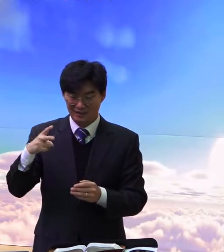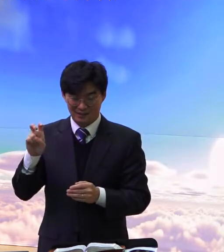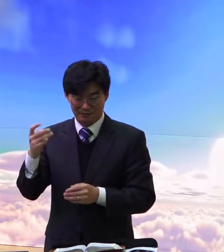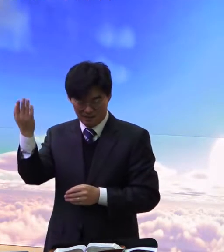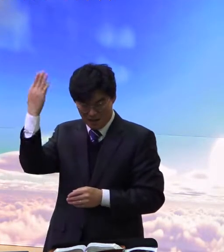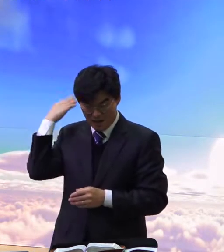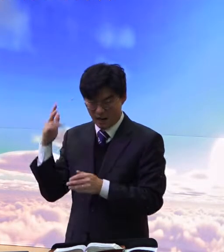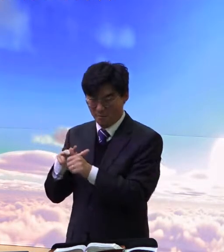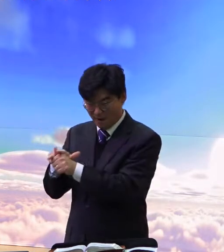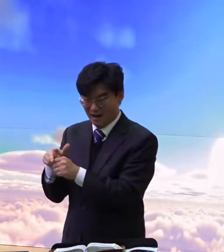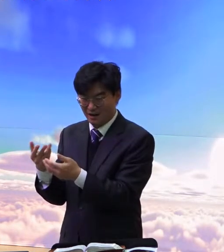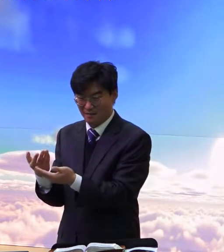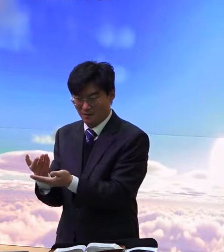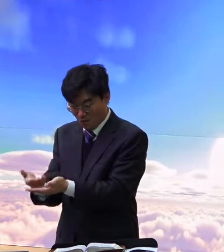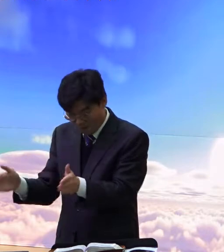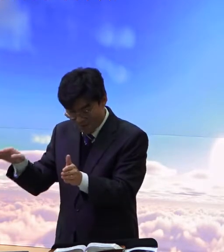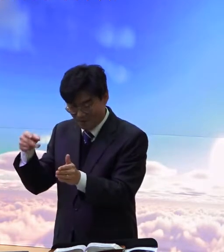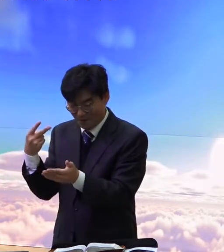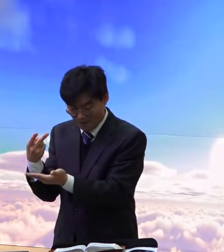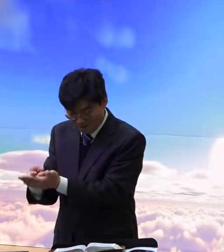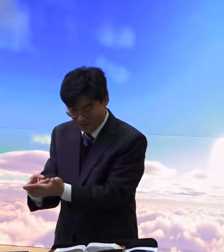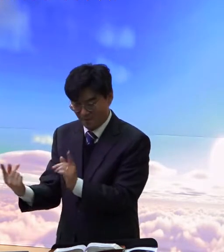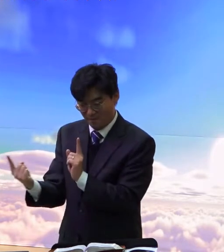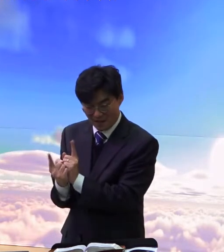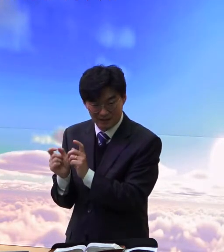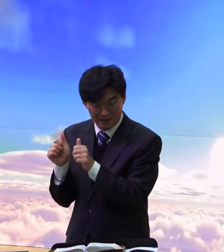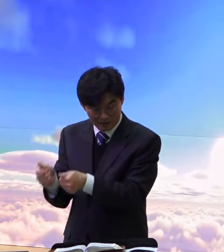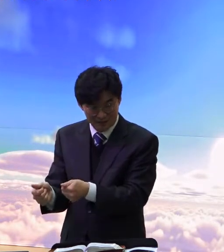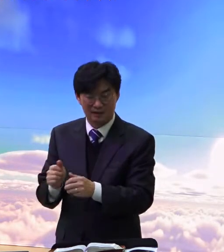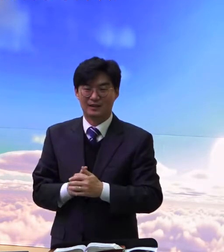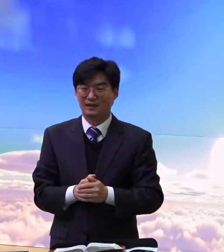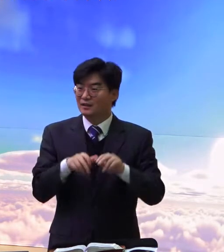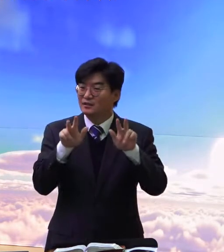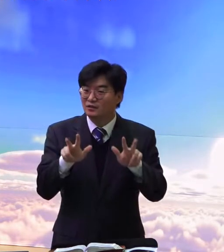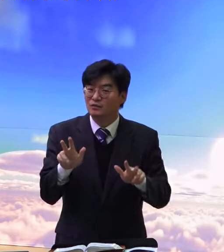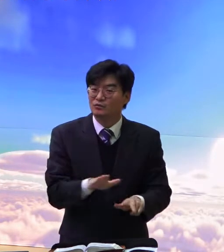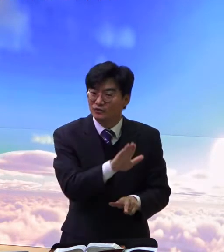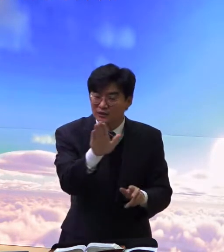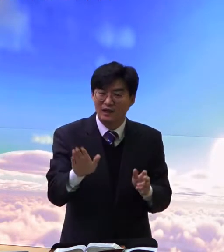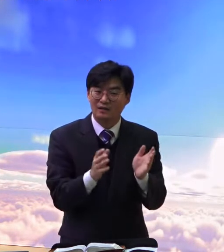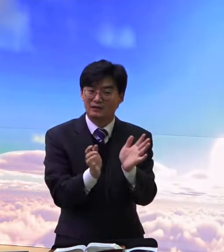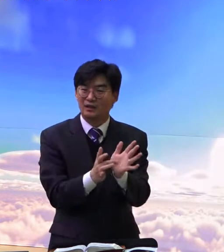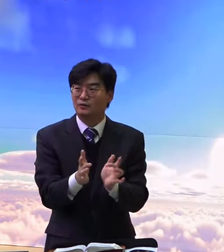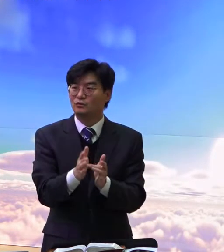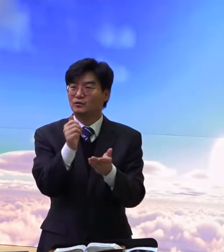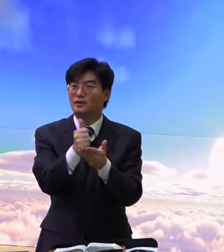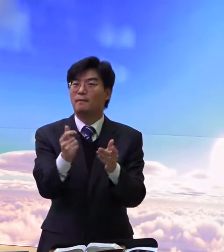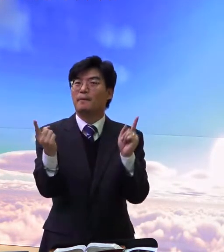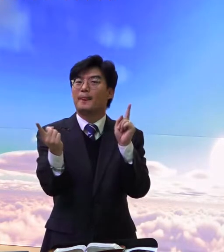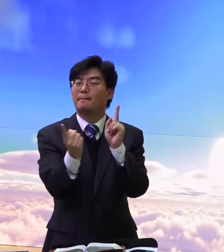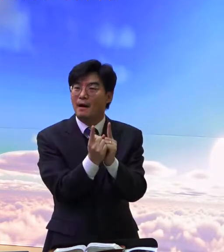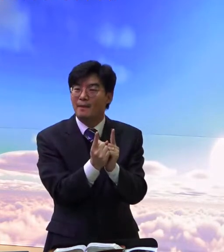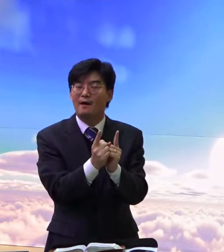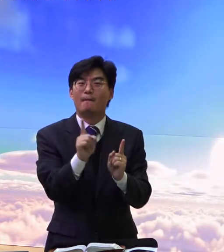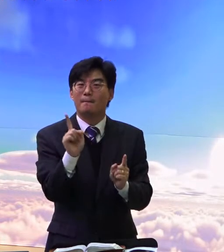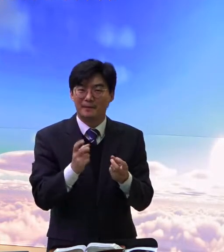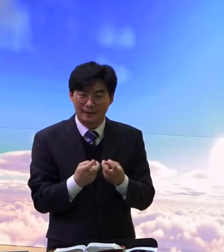이것이 초대교회 때 성도들의 고백이었습니다. 변함이 없는 동일한 고백이었습니다. 물고기 그림을